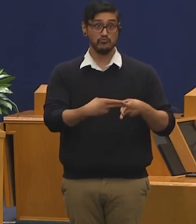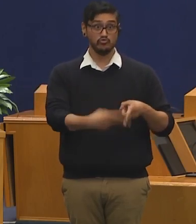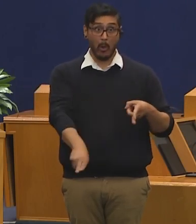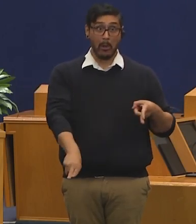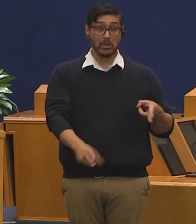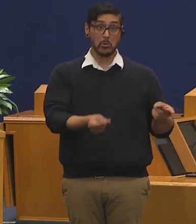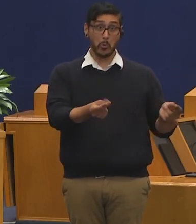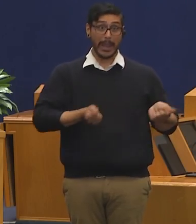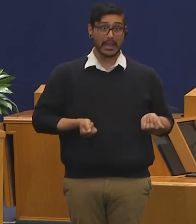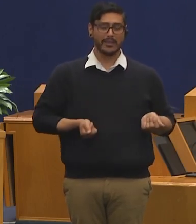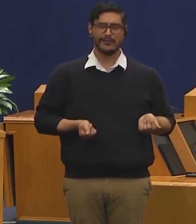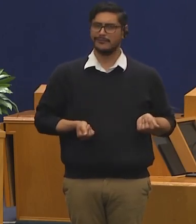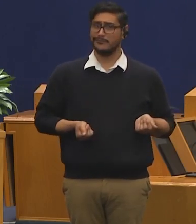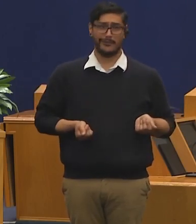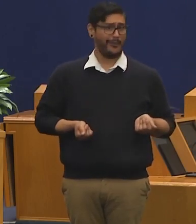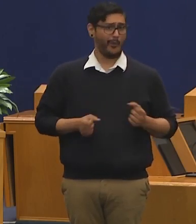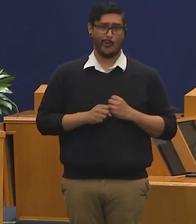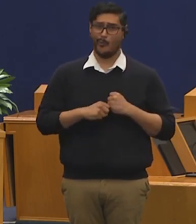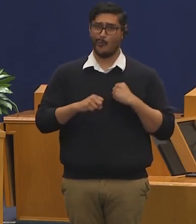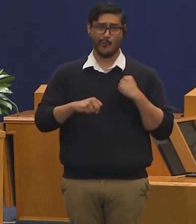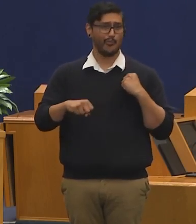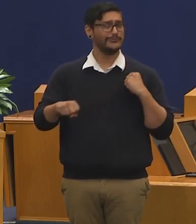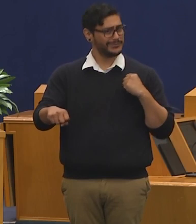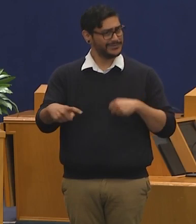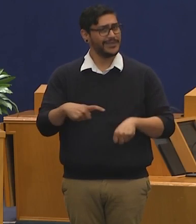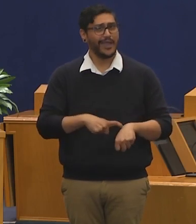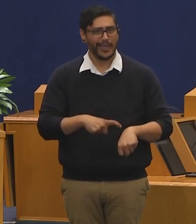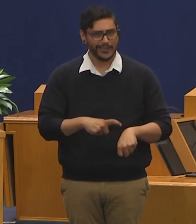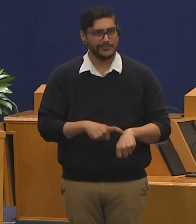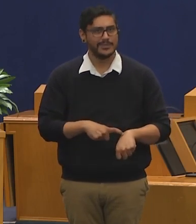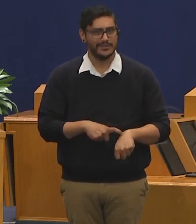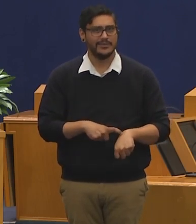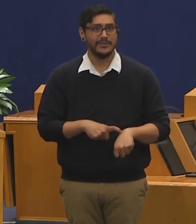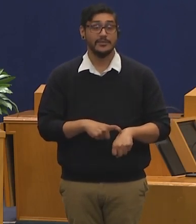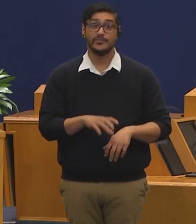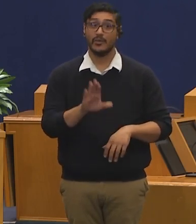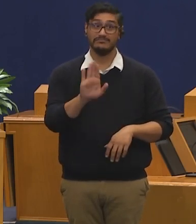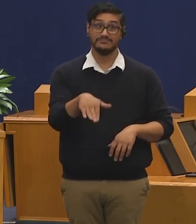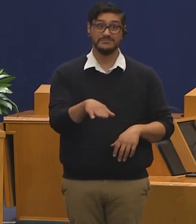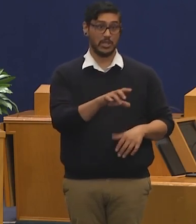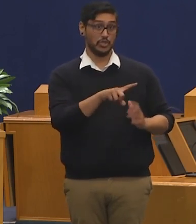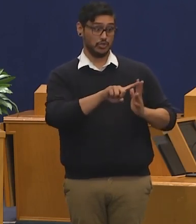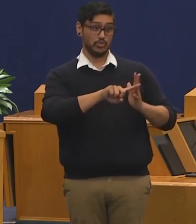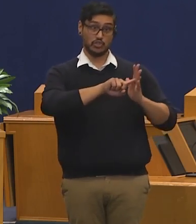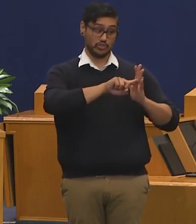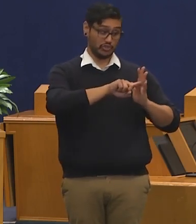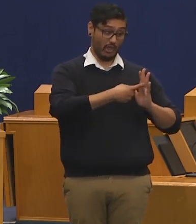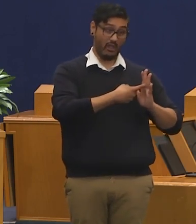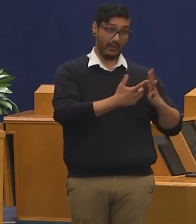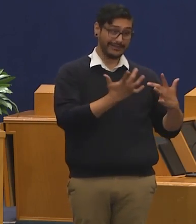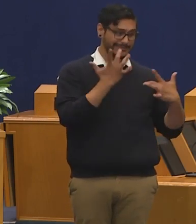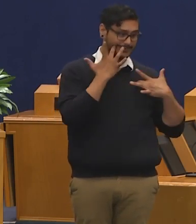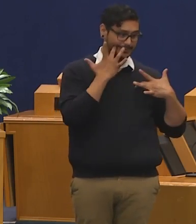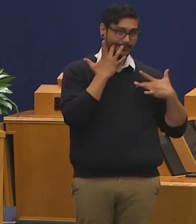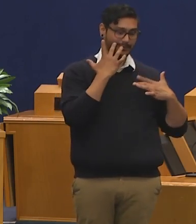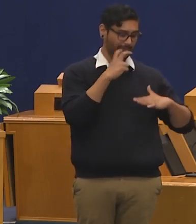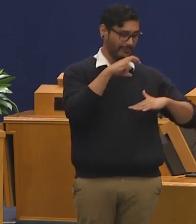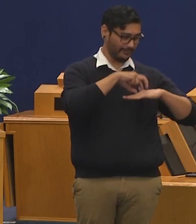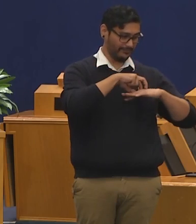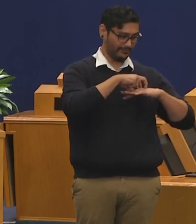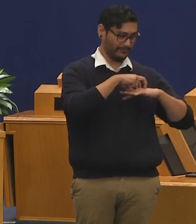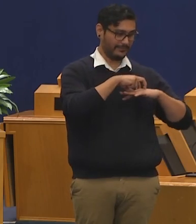sobre todo al principio, cuando quizás la persona no sabe que tiene el